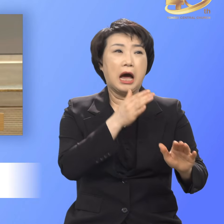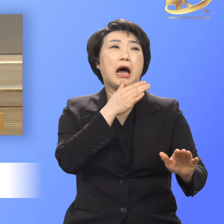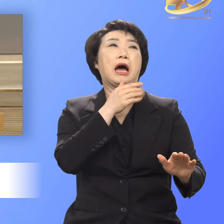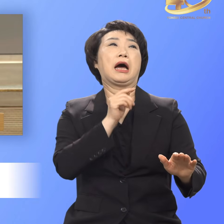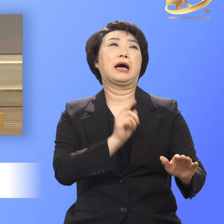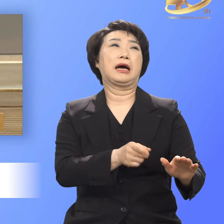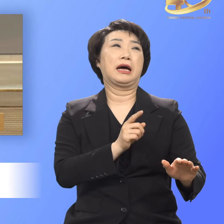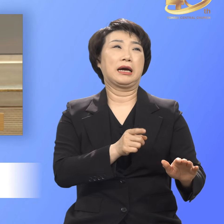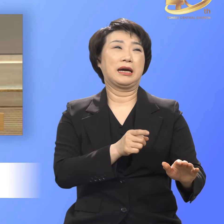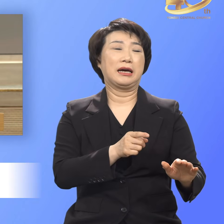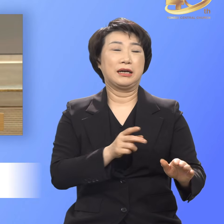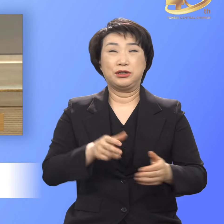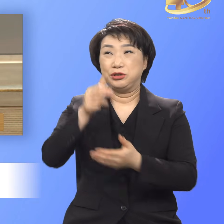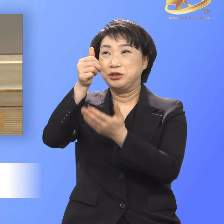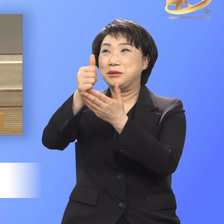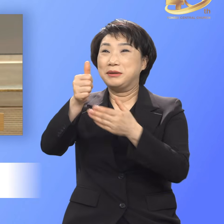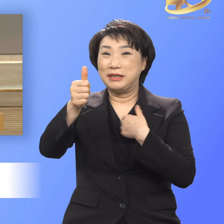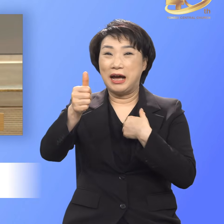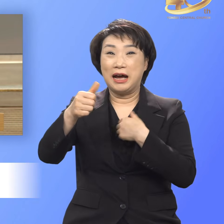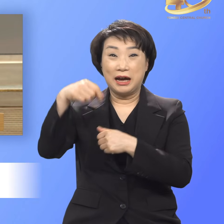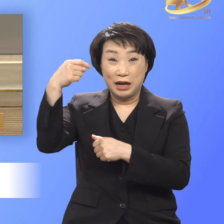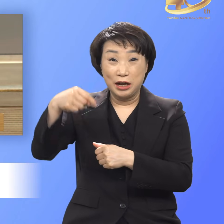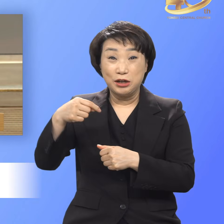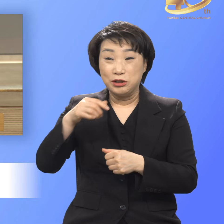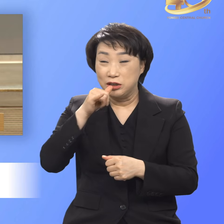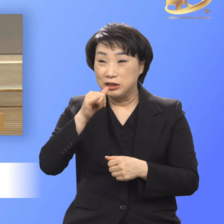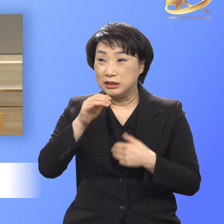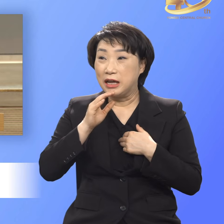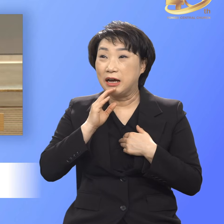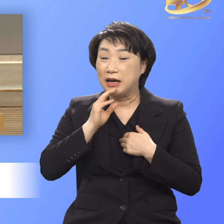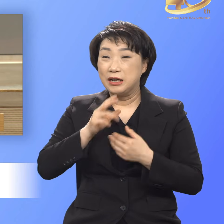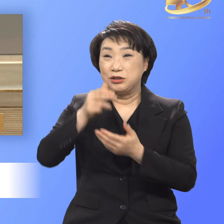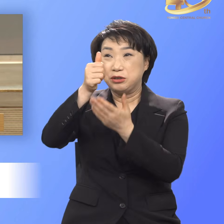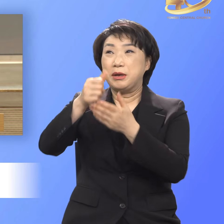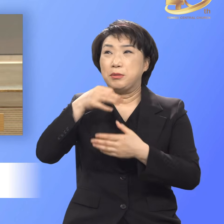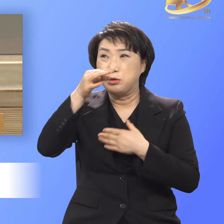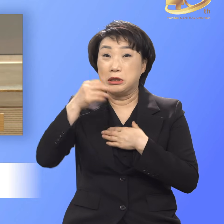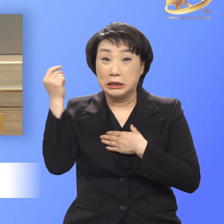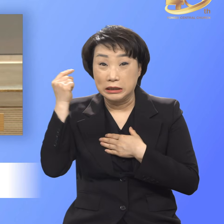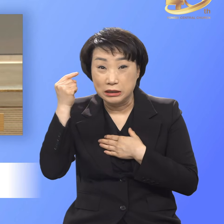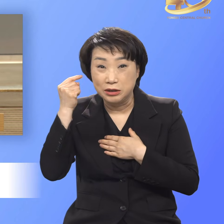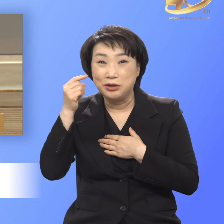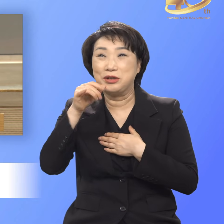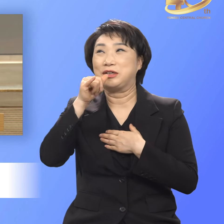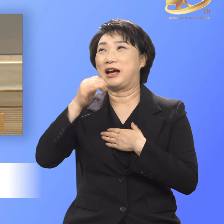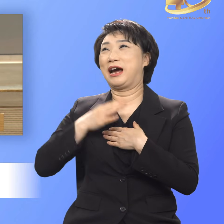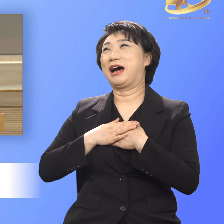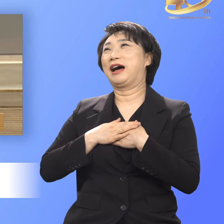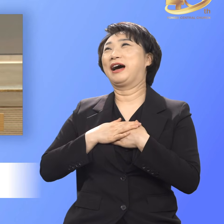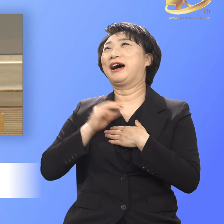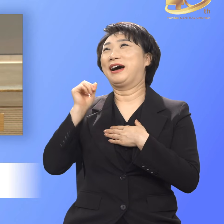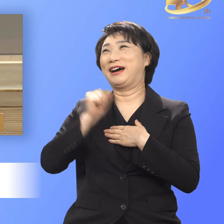것은 주님이 내게 일러준 것은 내가 주님의 목소리를 들을 귀가 있구나.